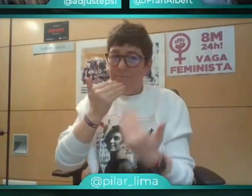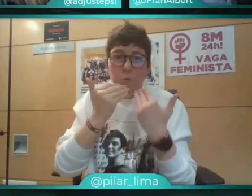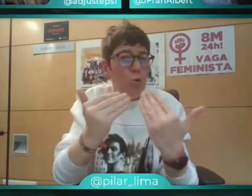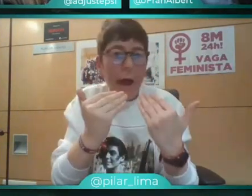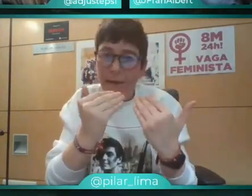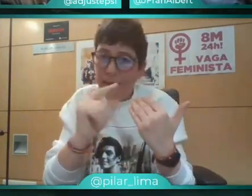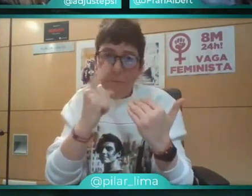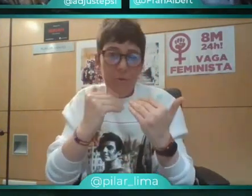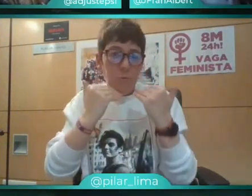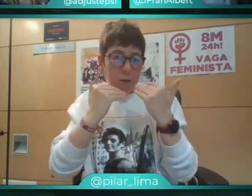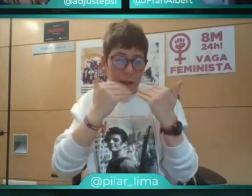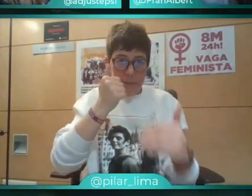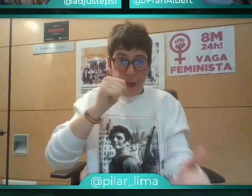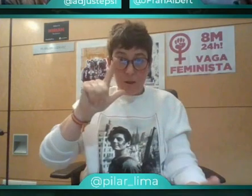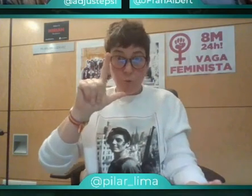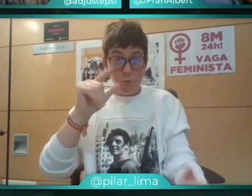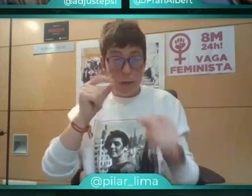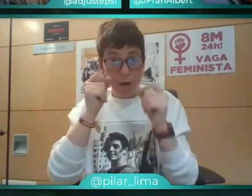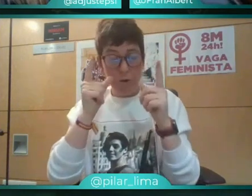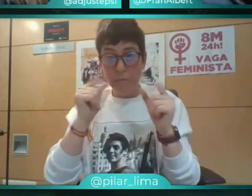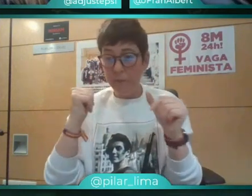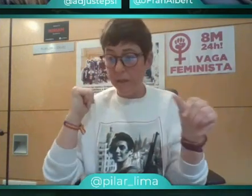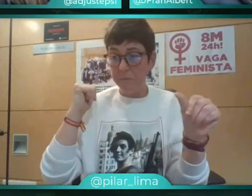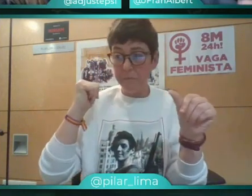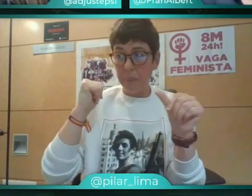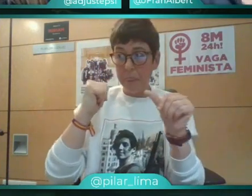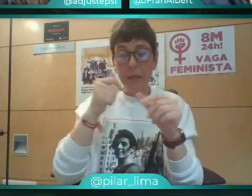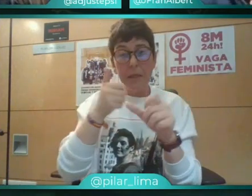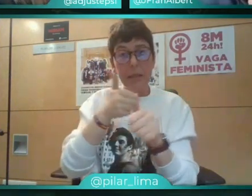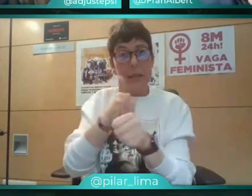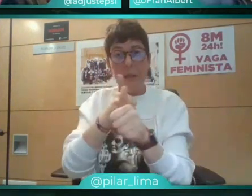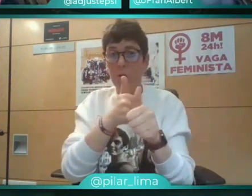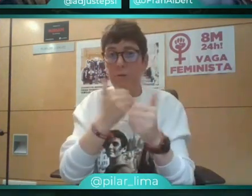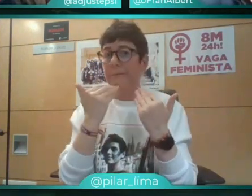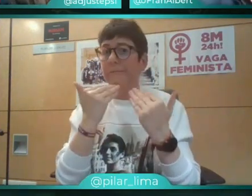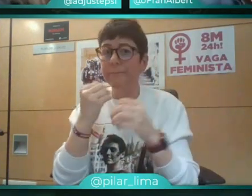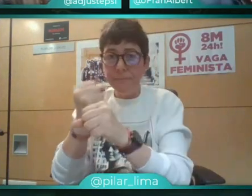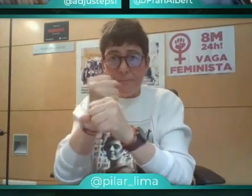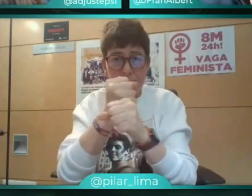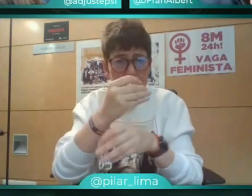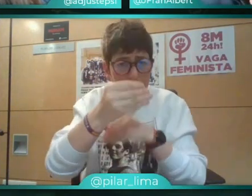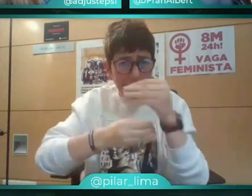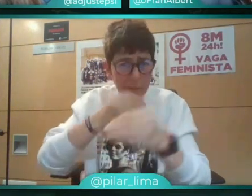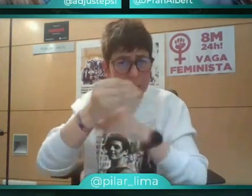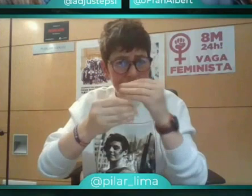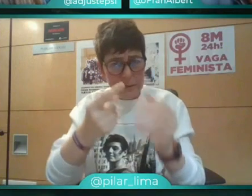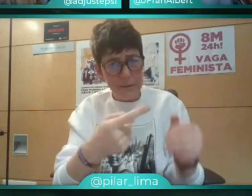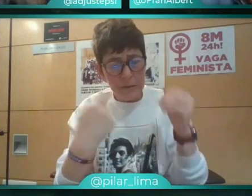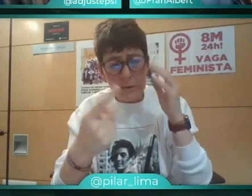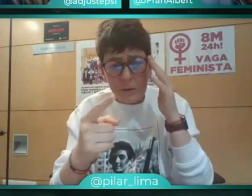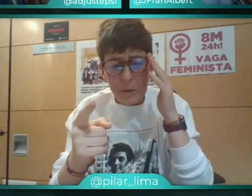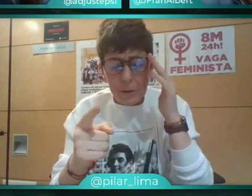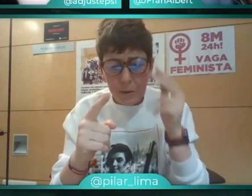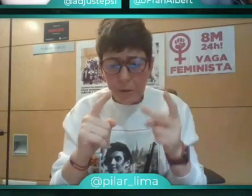los medios de comunicación tenemos bueno que aprovecharlo bueno lo primero de verdad Muchísimas gracias os sigo desde hace tiempo